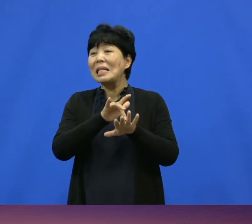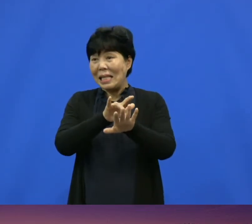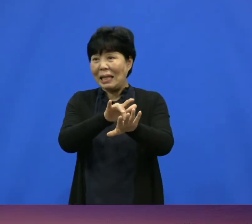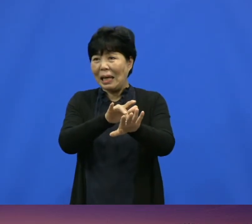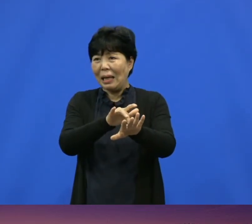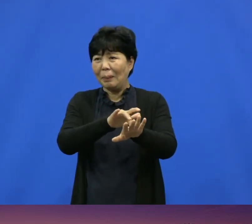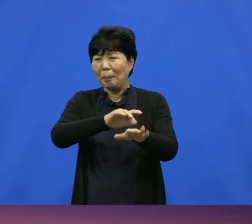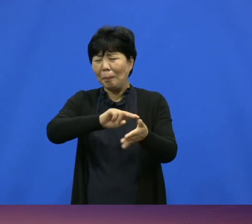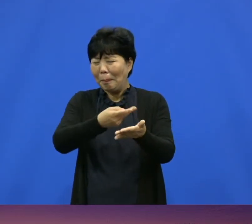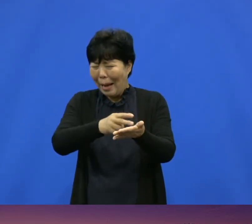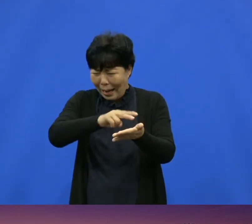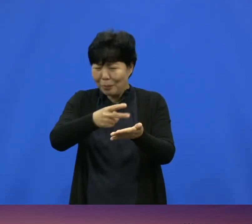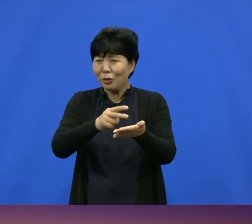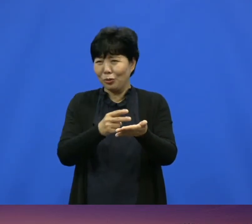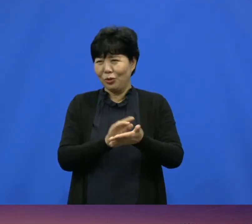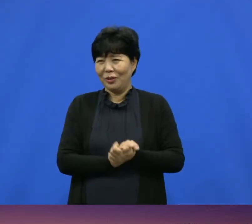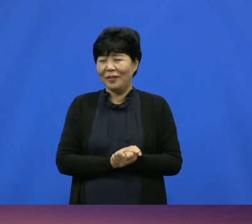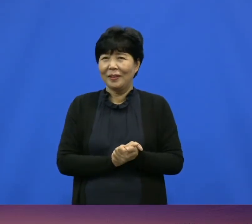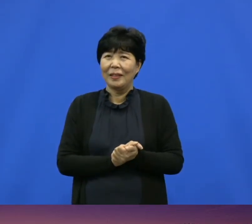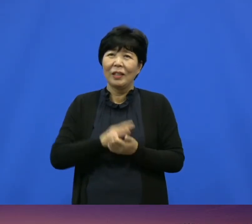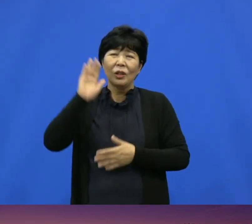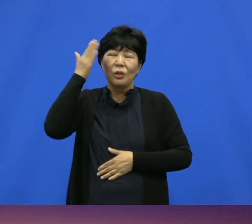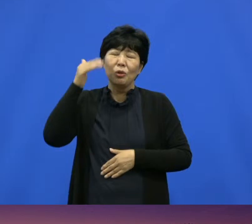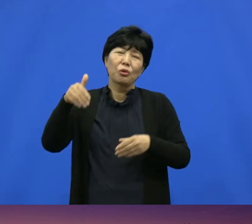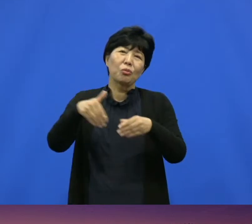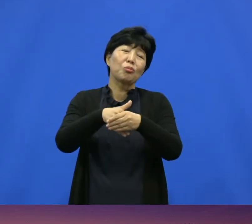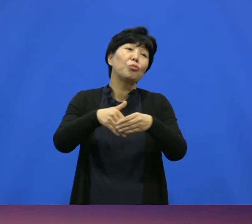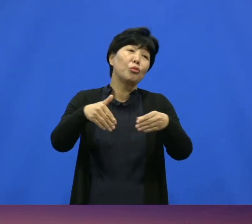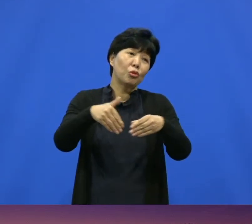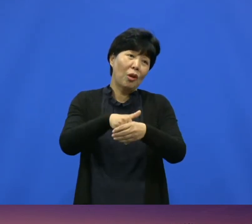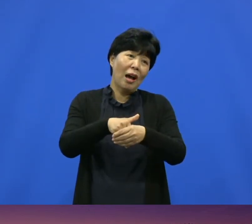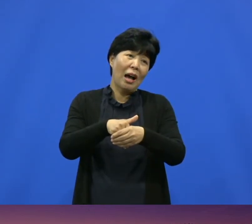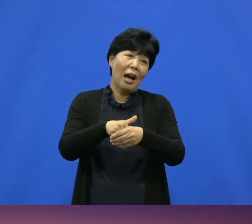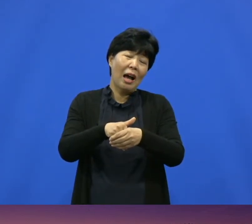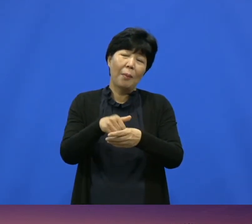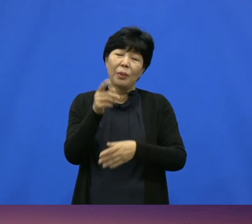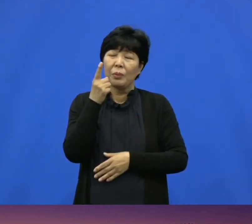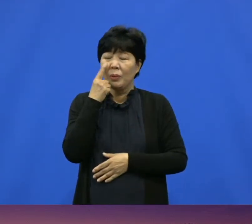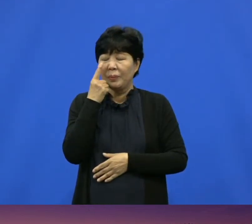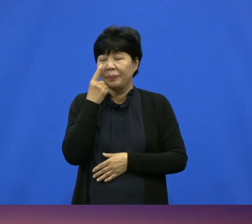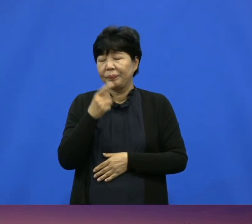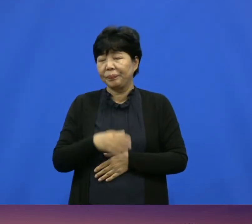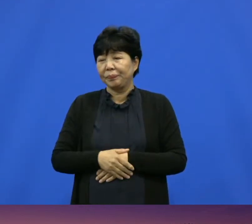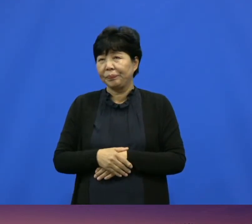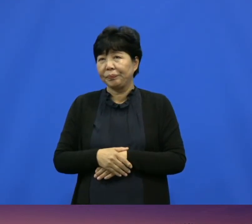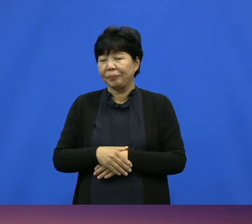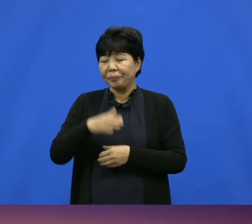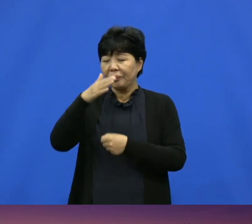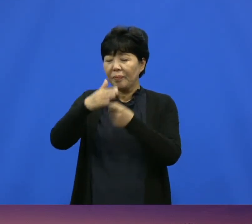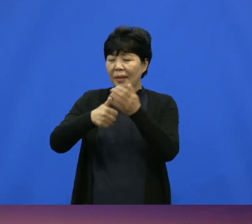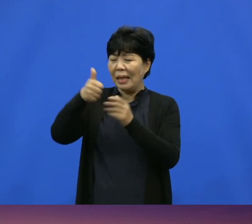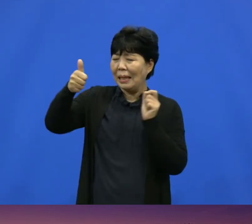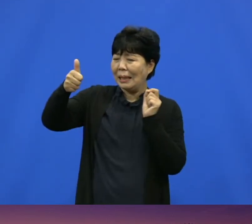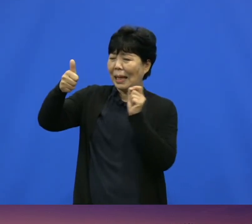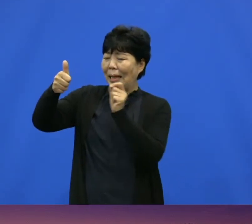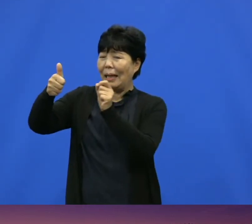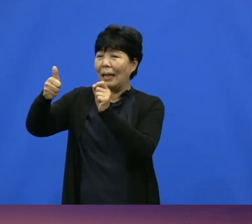치는 게 마귀예요, 여러분. 그리고 오늘의 현대 문화예요. 오늘의 현대 문화 보세요, 여러분. 우리가 하나님께로 가까이